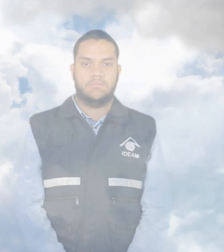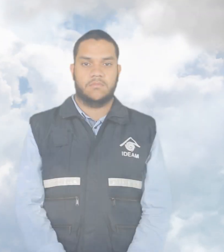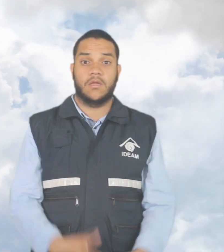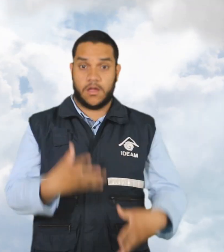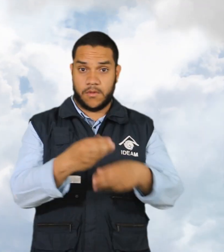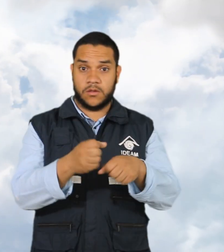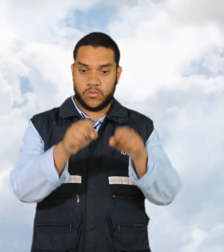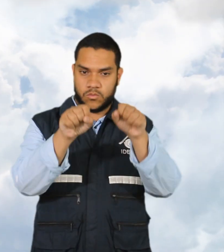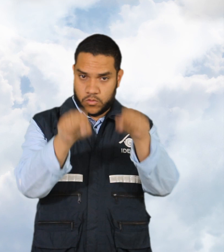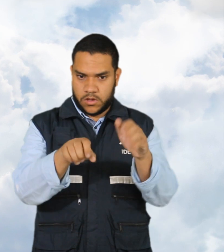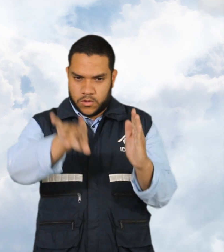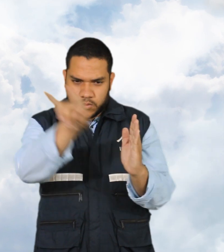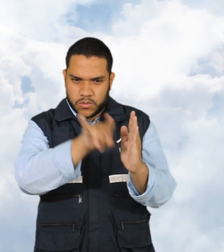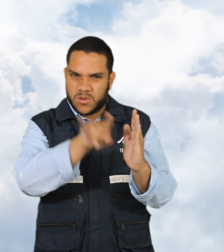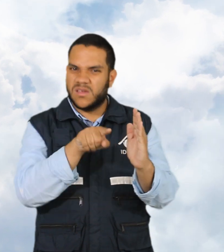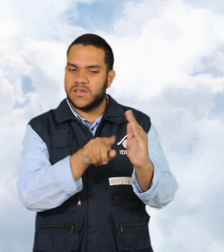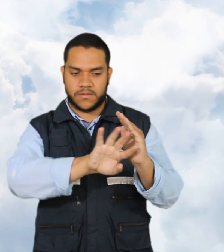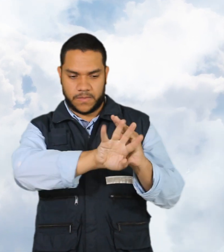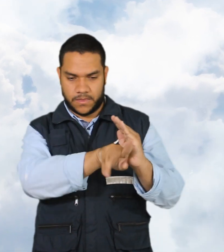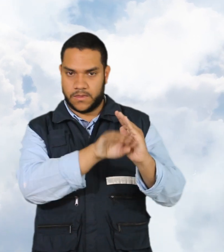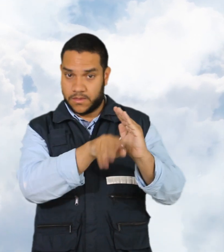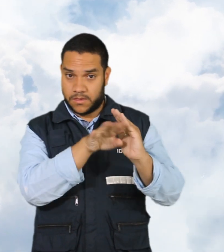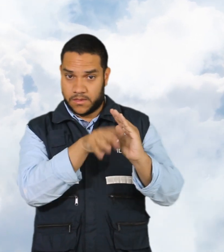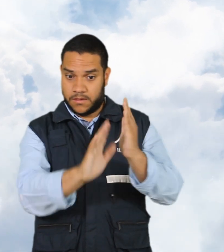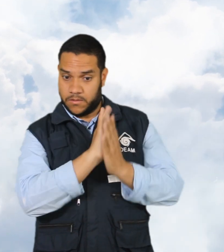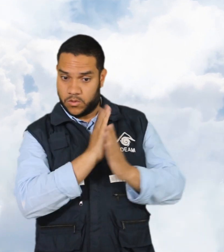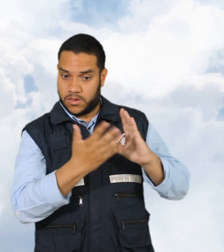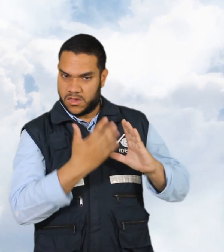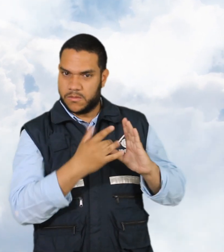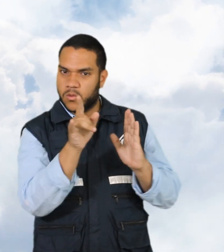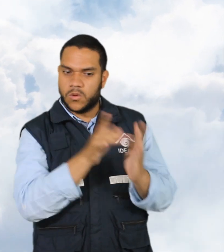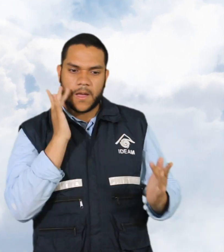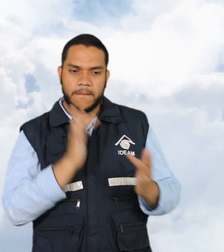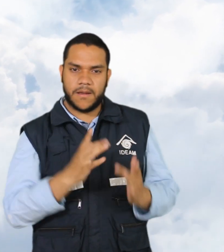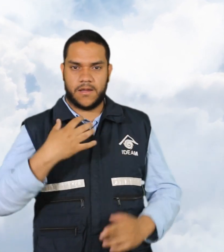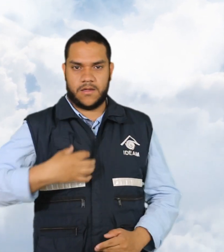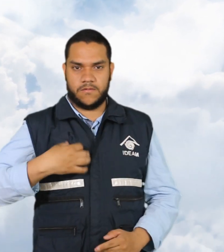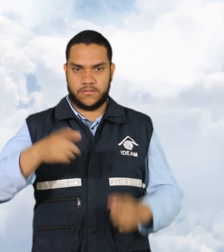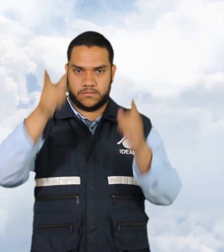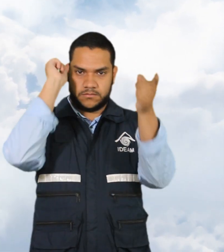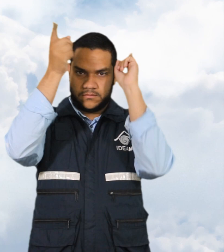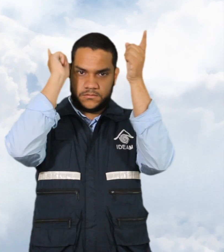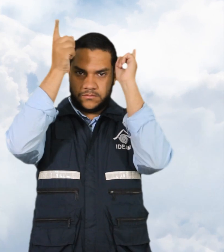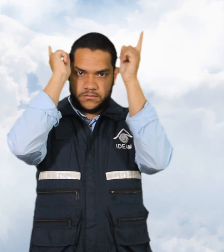Adicionalmente los invitamos a descargar nuestra aplicación Mi Pronóstico disponible para dispositivos iPhone y Android.